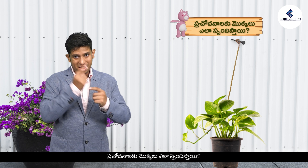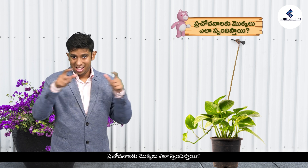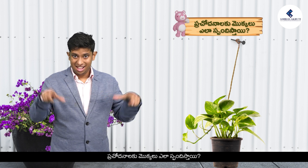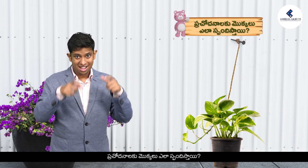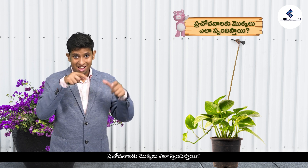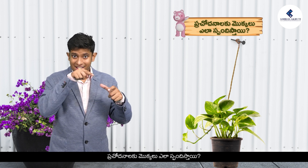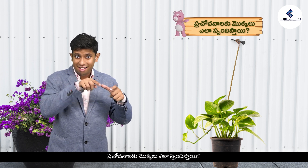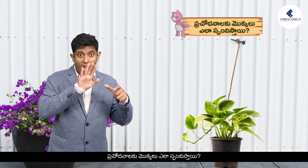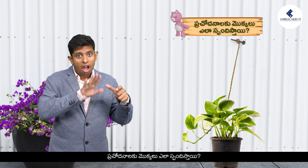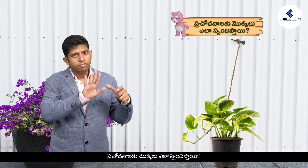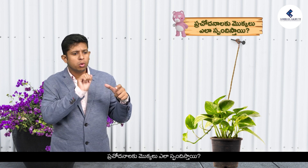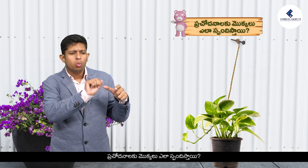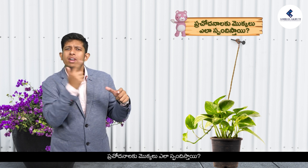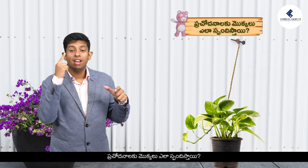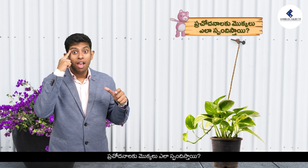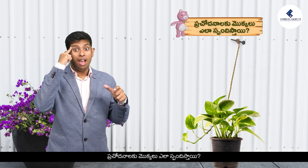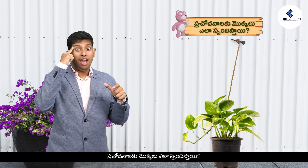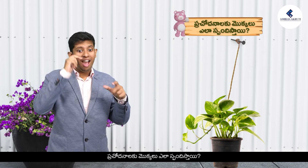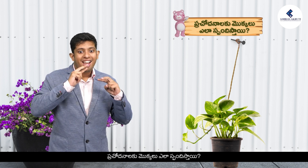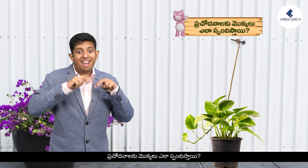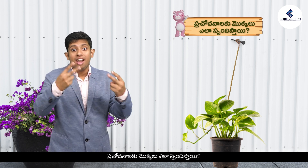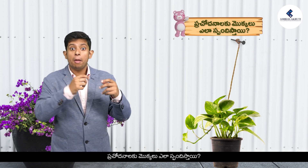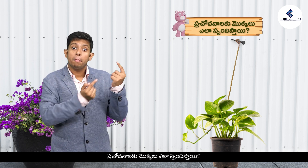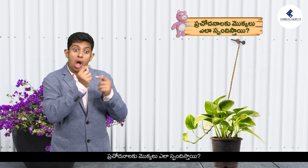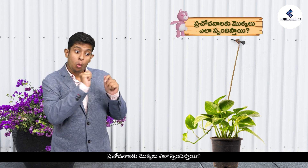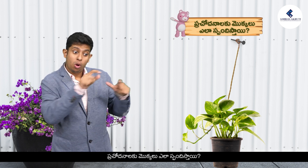ప్రచోదనాలకు మొక్కలు ఎలా స్పందిస్తాయి?